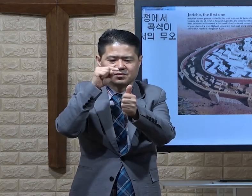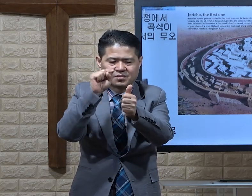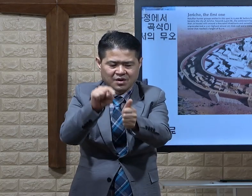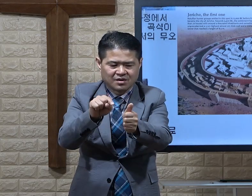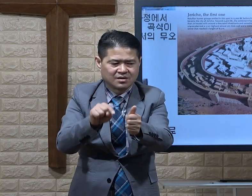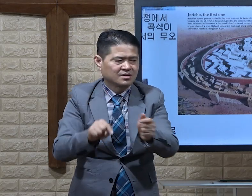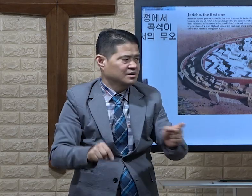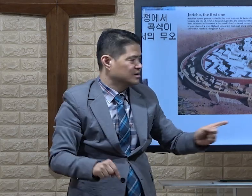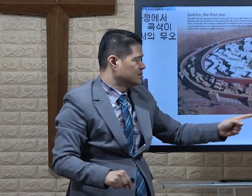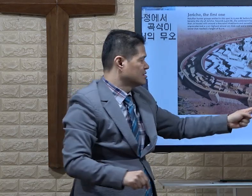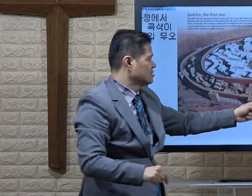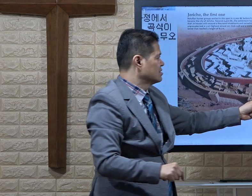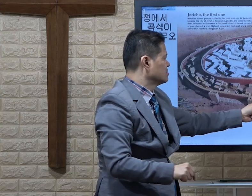사람들에게 시켰는데요.